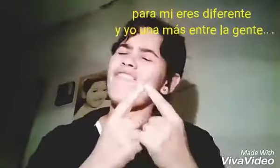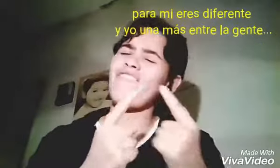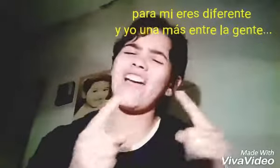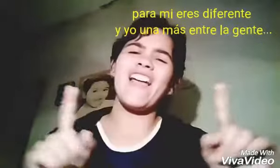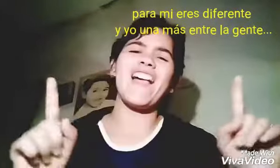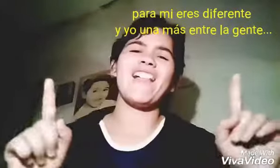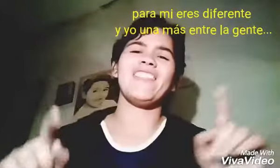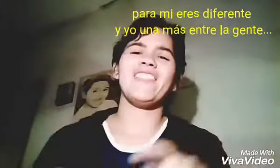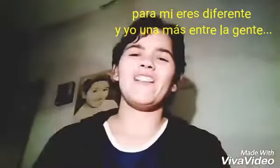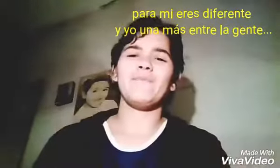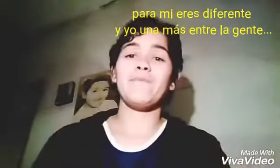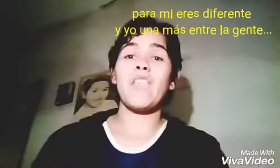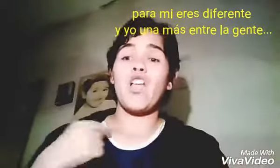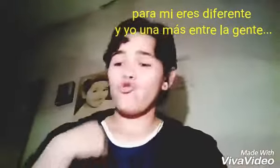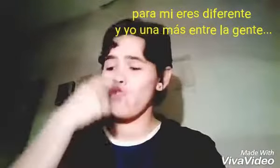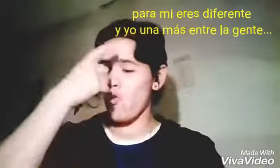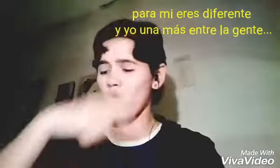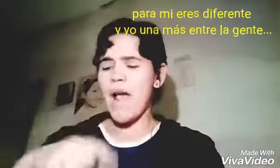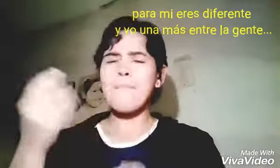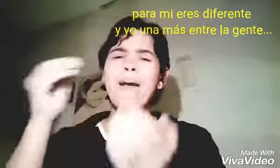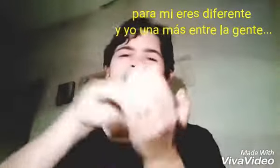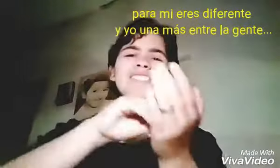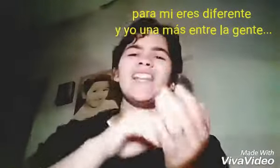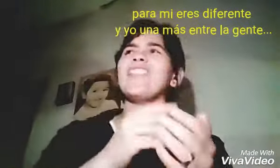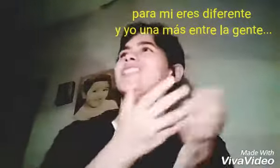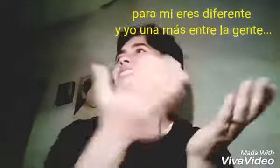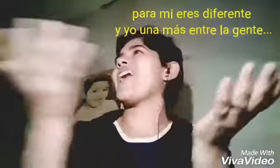mí eres diferente Para mí